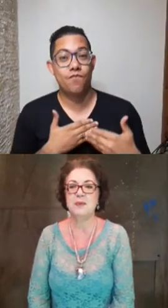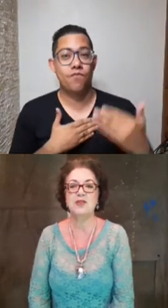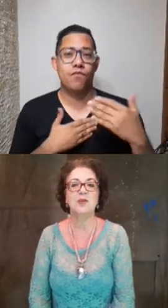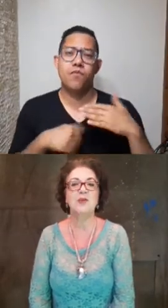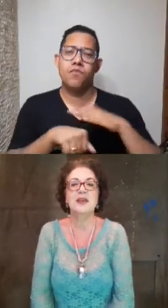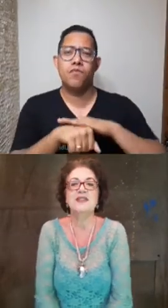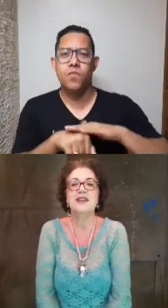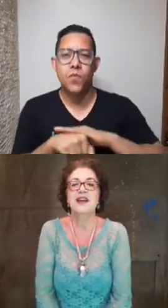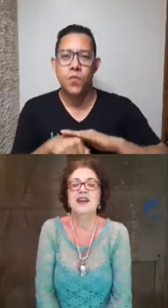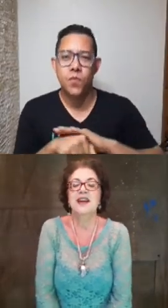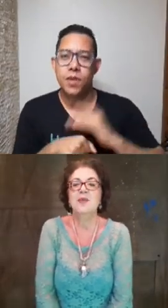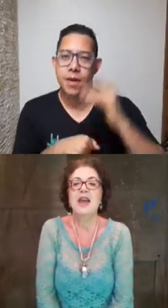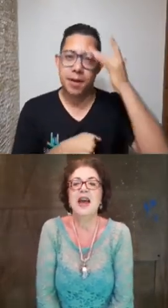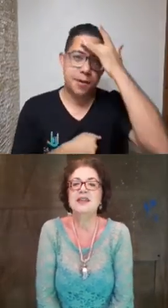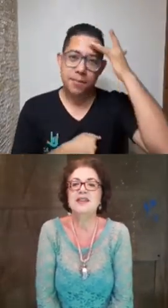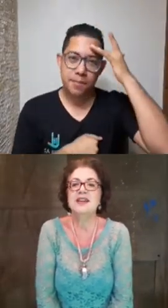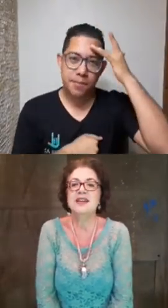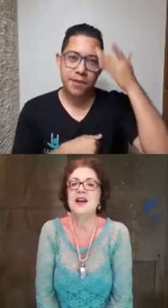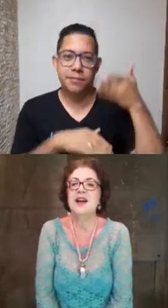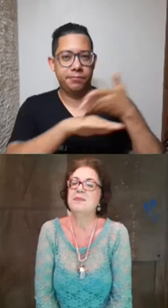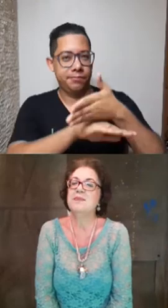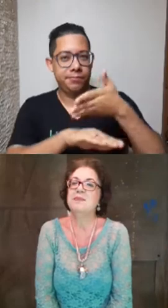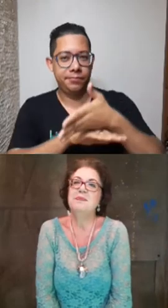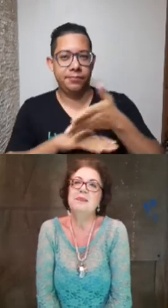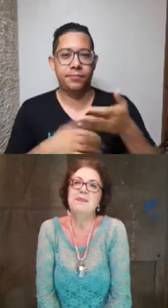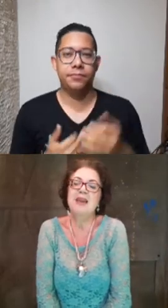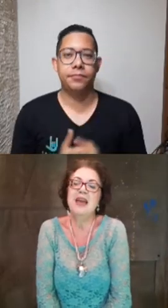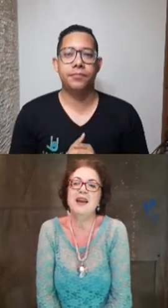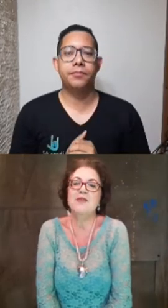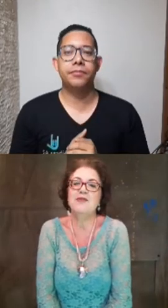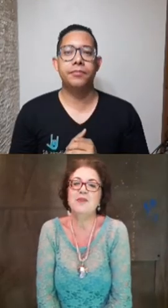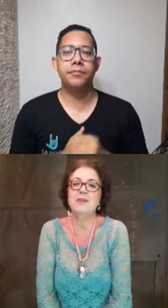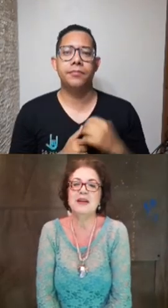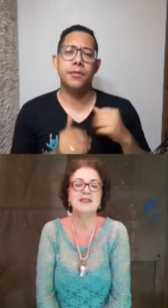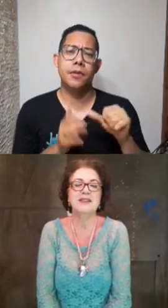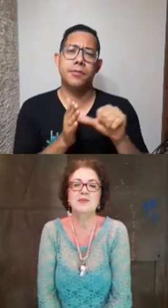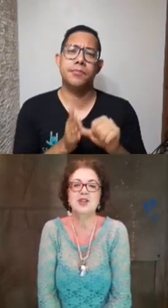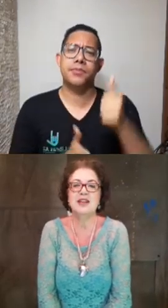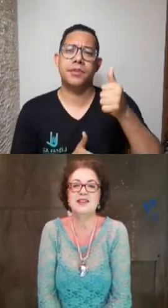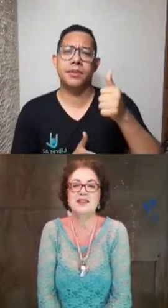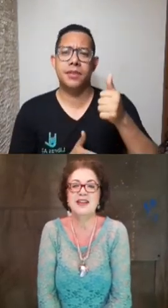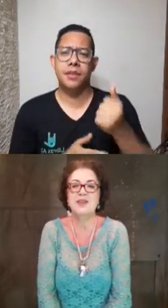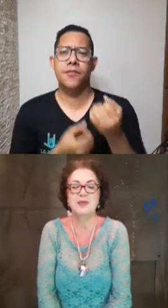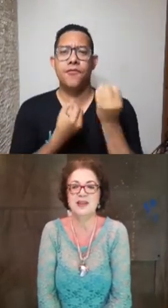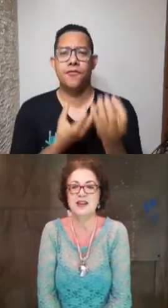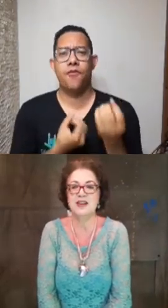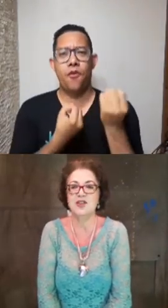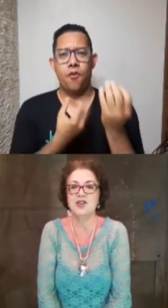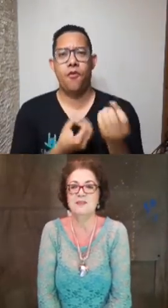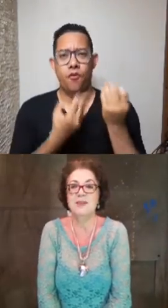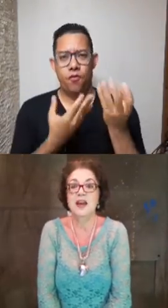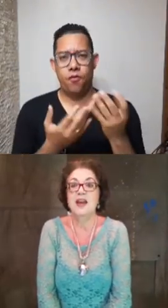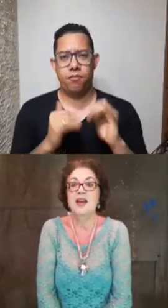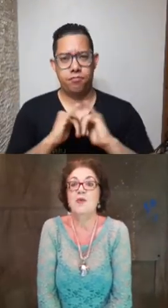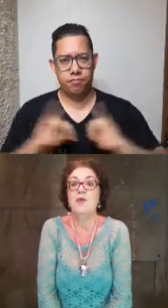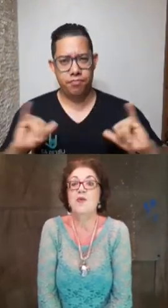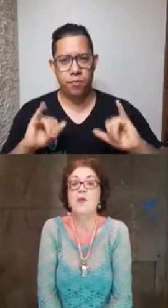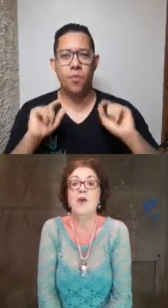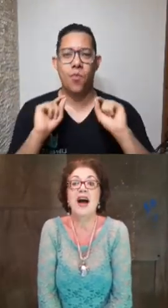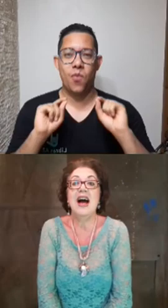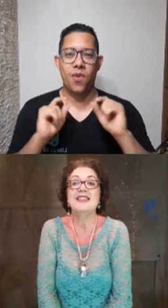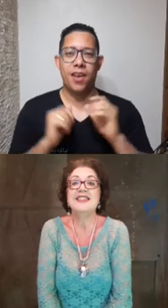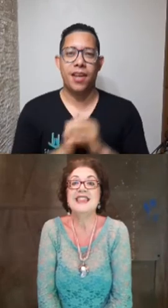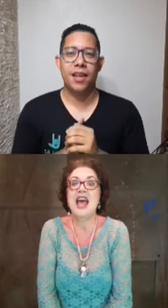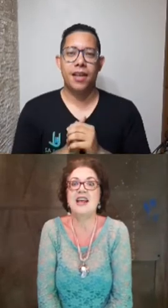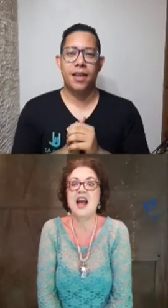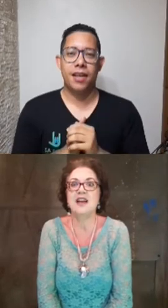as pessoas. Eu quero, assim, a primeira informação já dizer o seguinte: eu vou